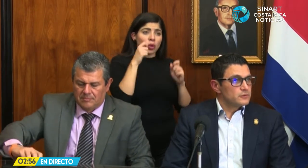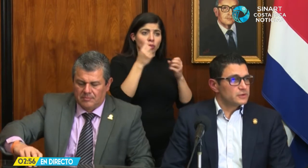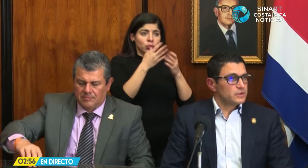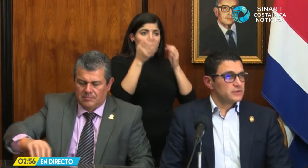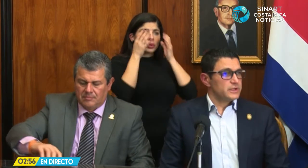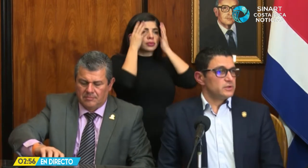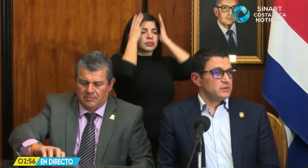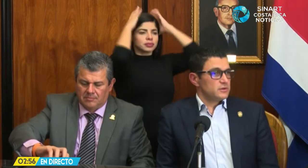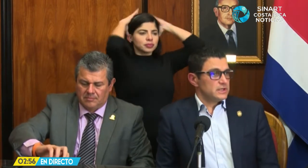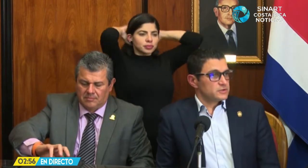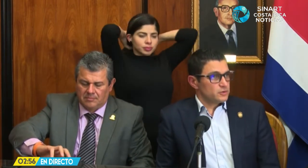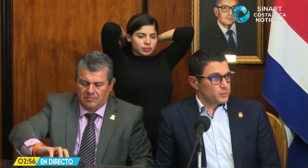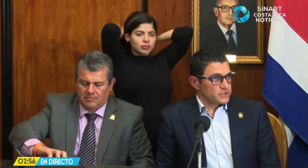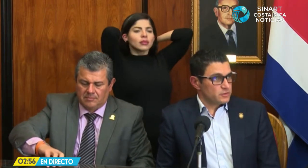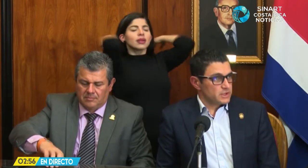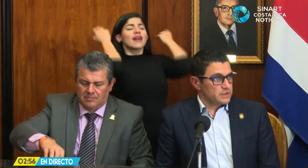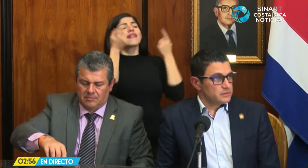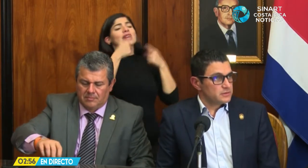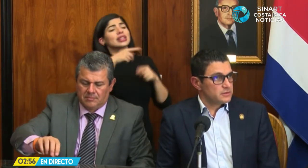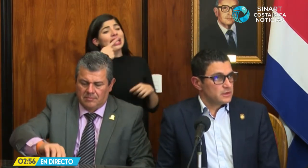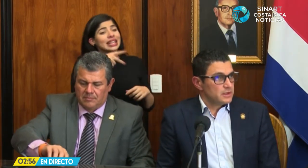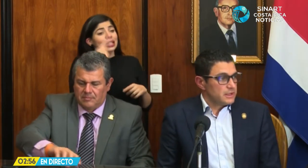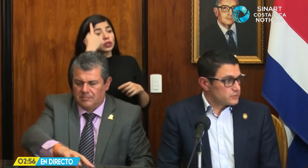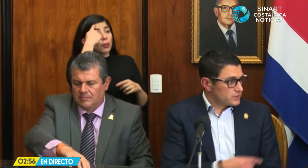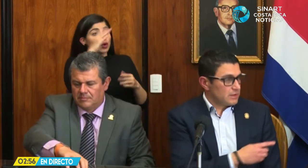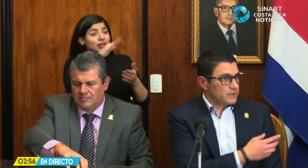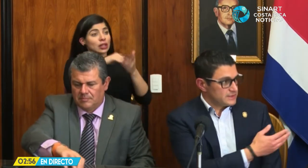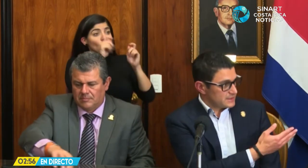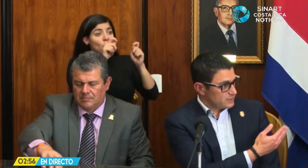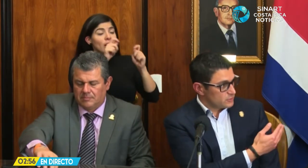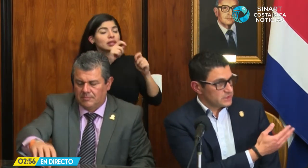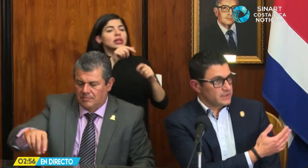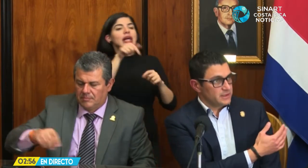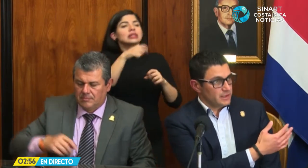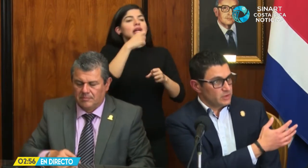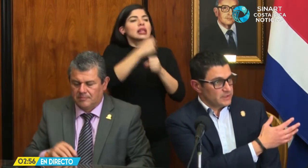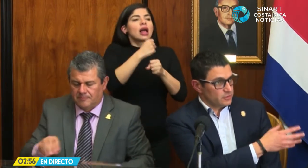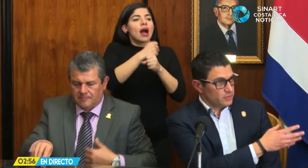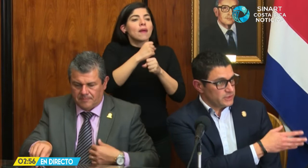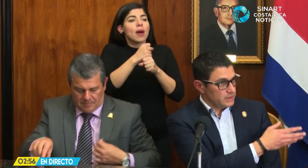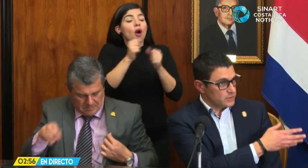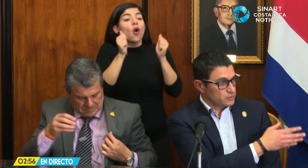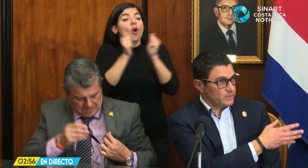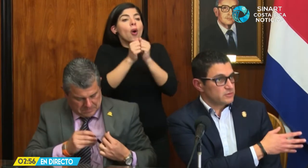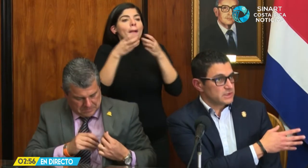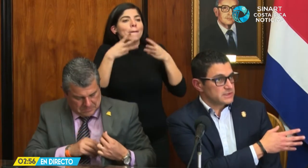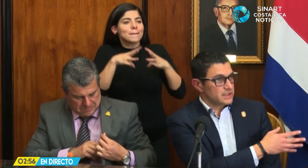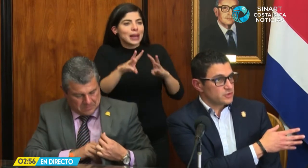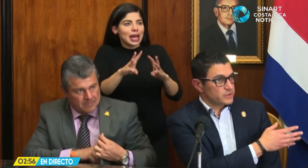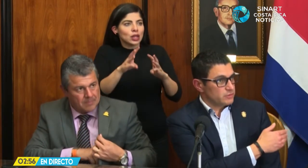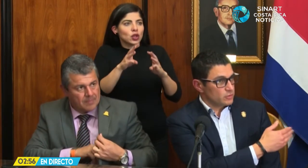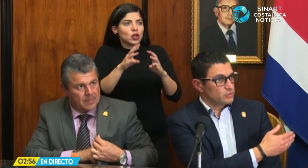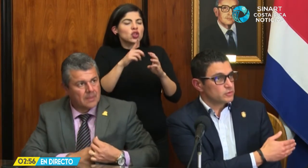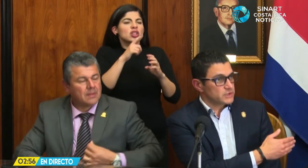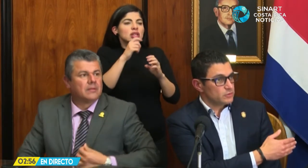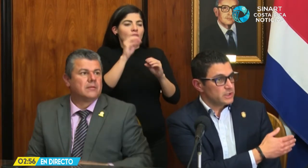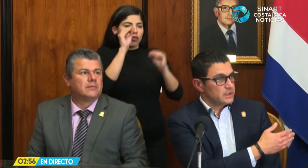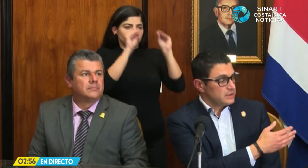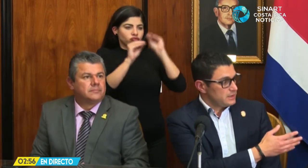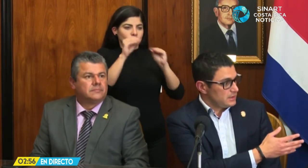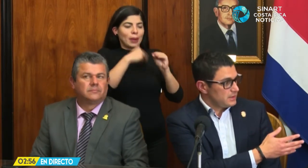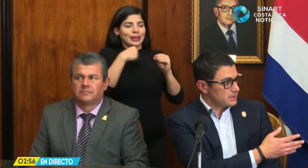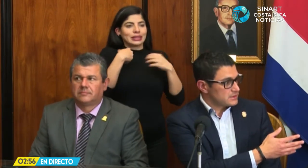Pero, ¿factores de riesgo individuales o por centro educativo? Es un trabajo que se está haciendo justamente en una metodología y un instrumento que se está desarrollando en conjunto